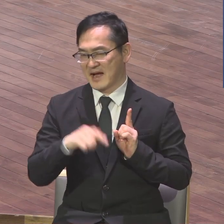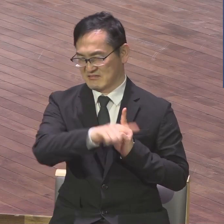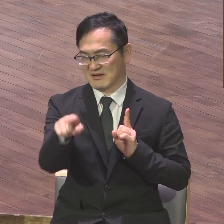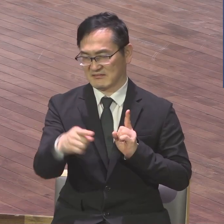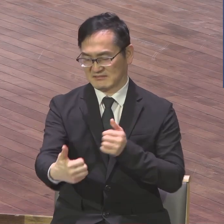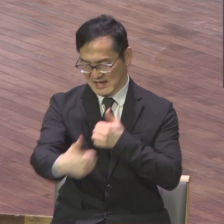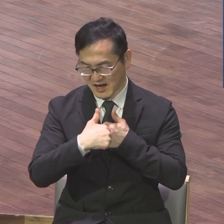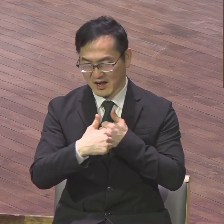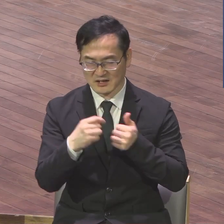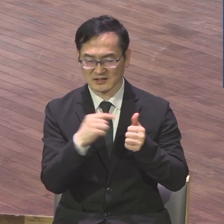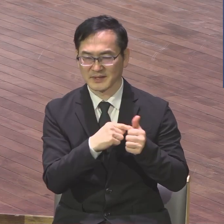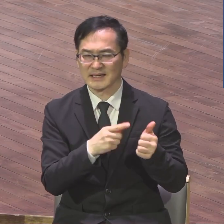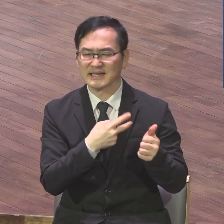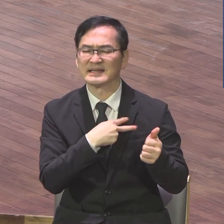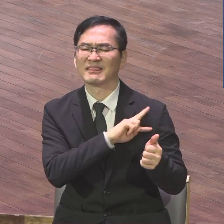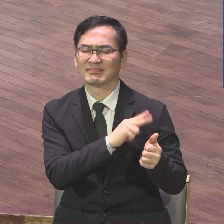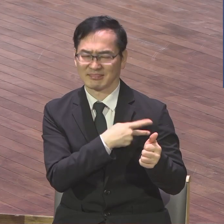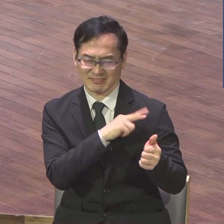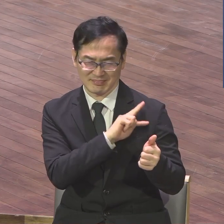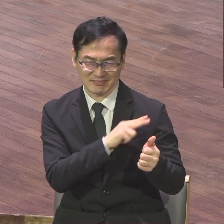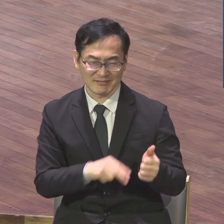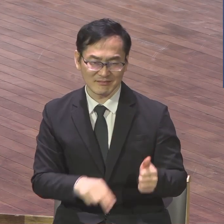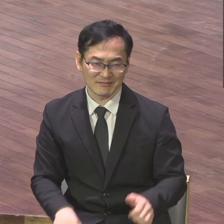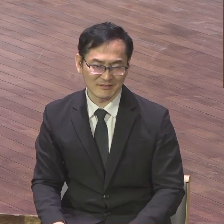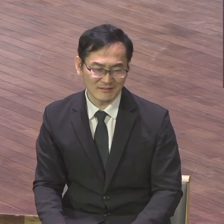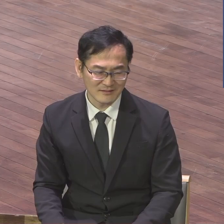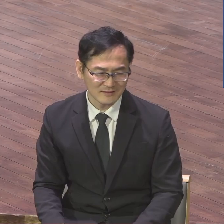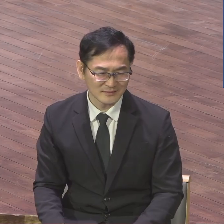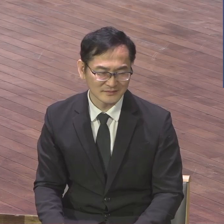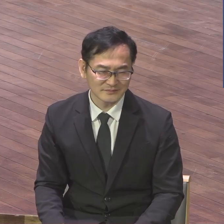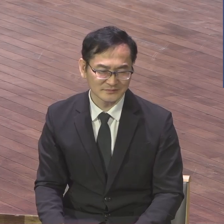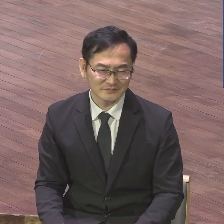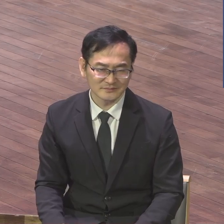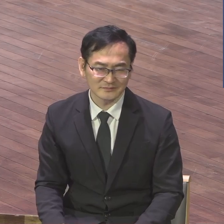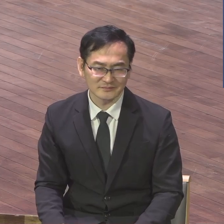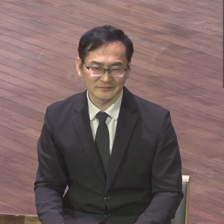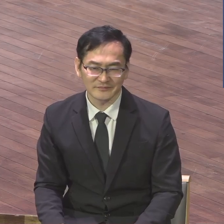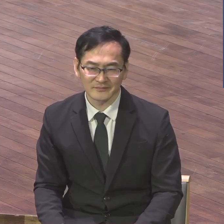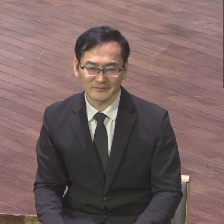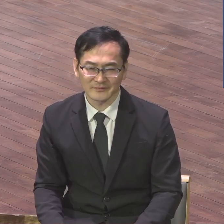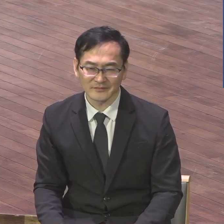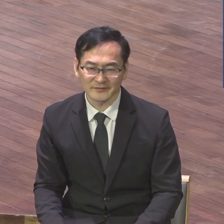여기 이씨가 들어가고 여기 홍씨가 들어가면 이단이에요.